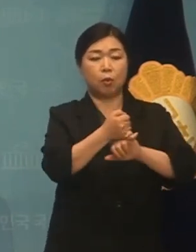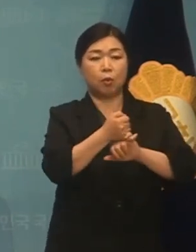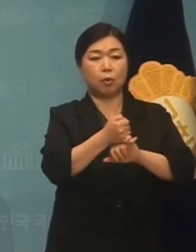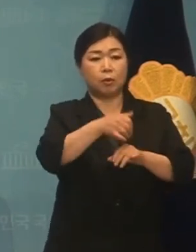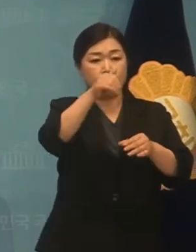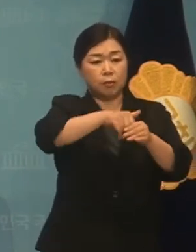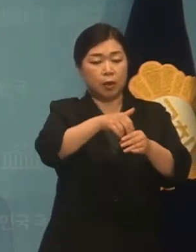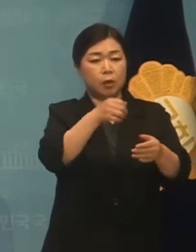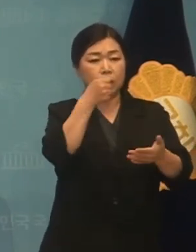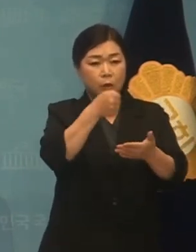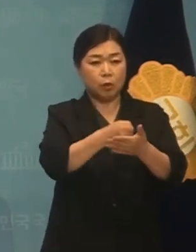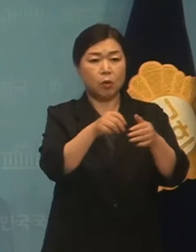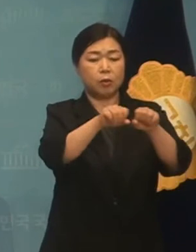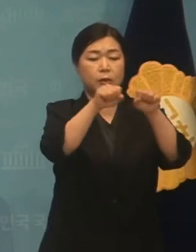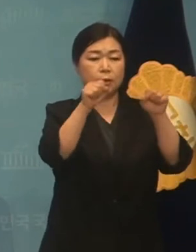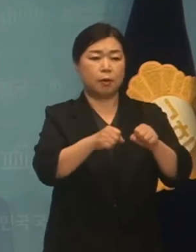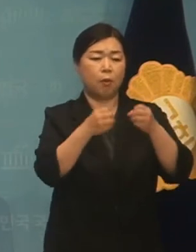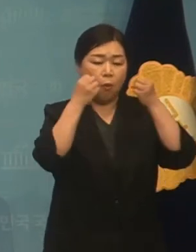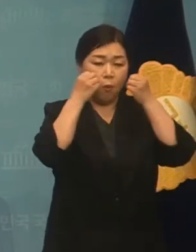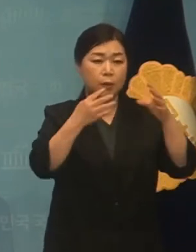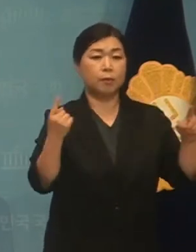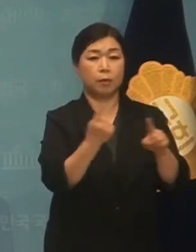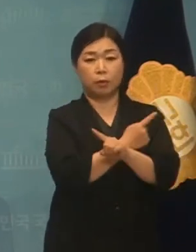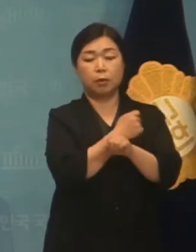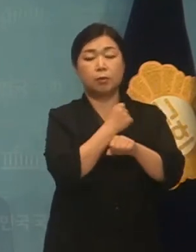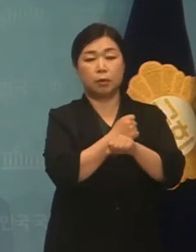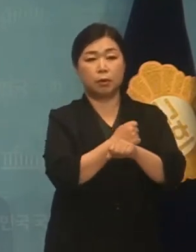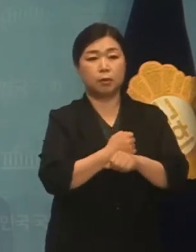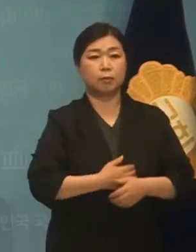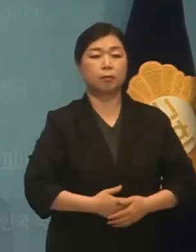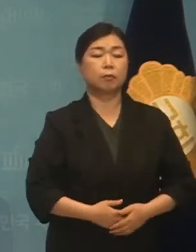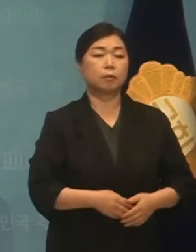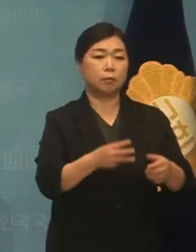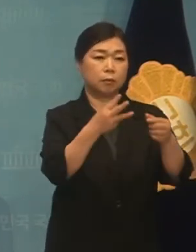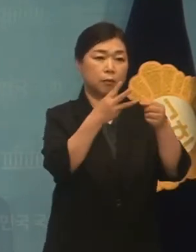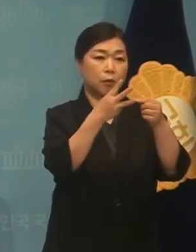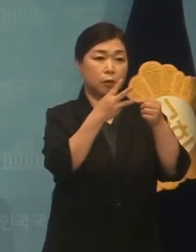시스템을 확 뜯어 고치겠습니다. 셋째,